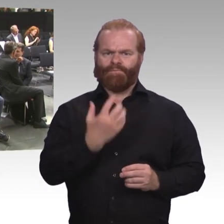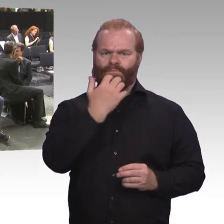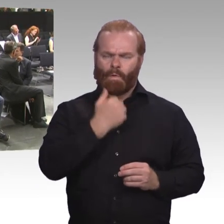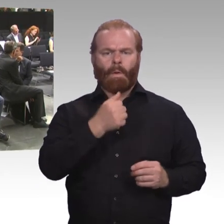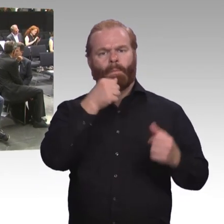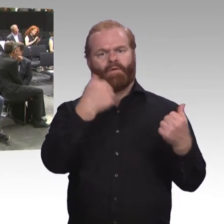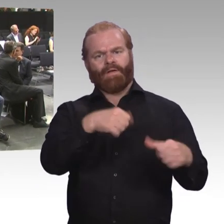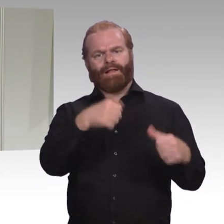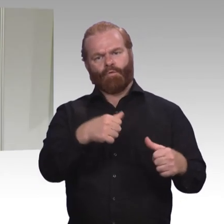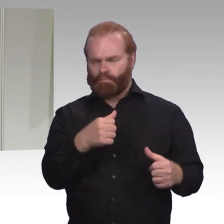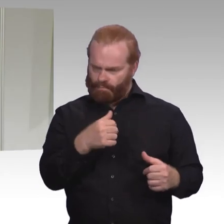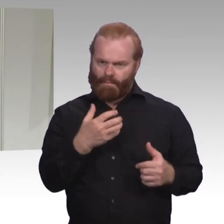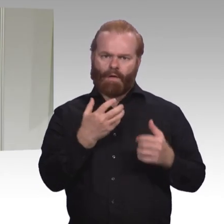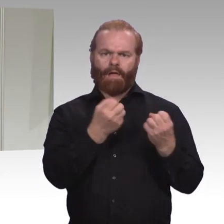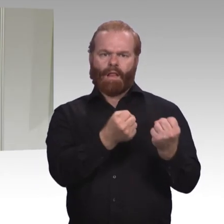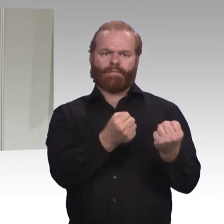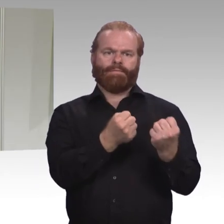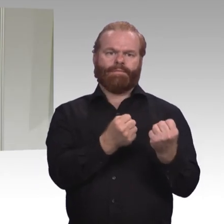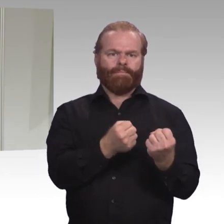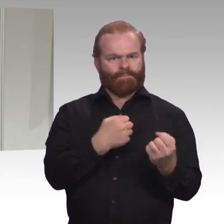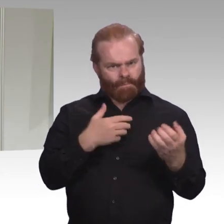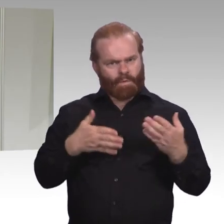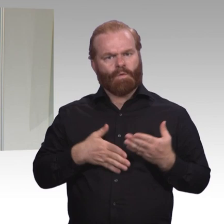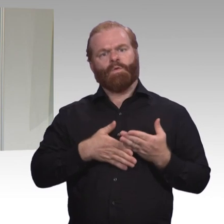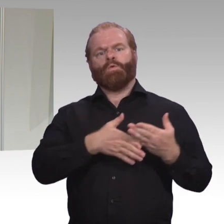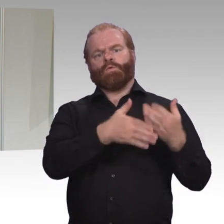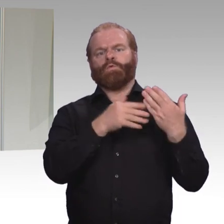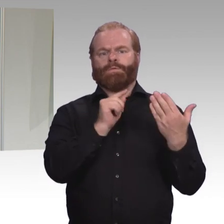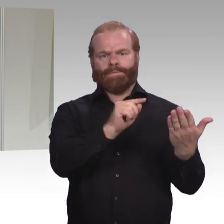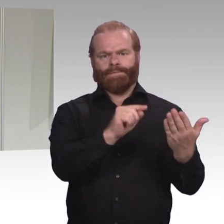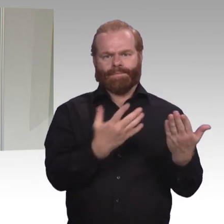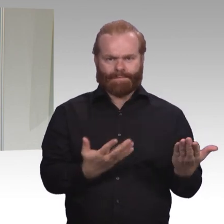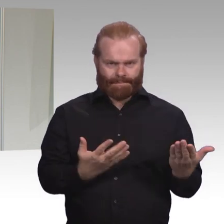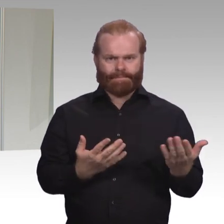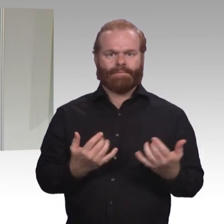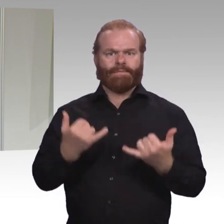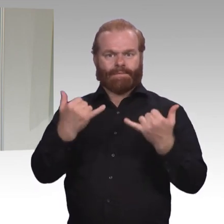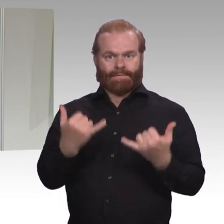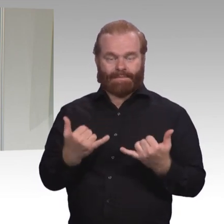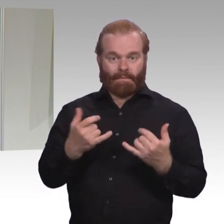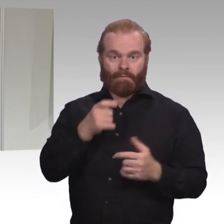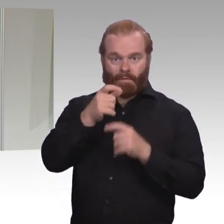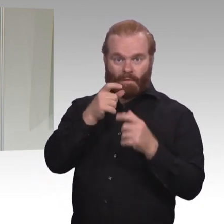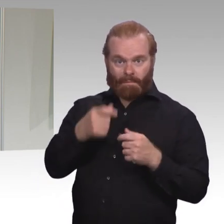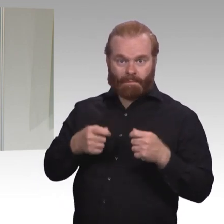jetzigen Bundespräsidenten diskreditieren, sondern wir stehen dazu. Und wir müssen eins, meine Damen und